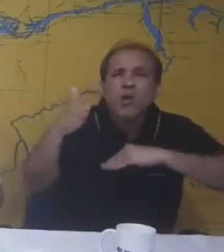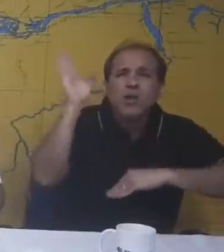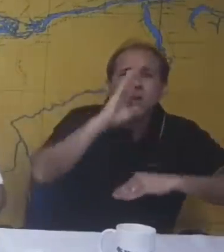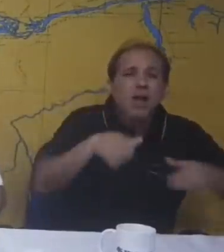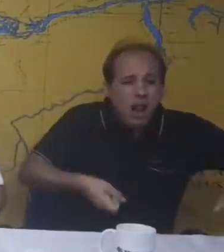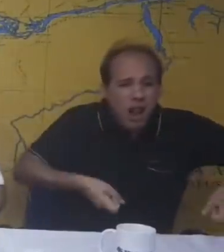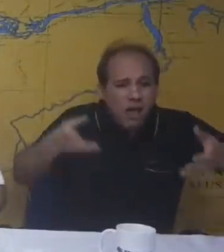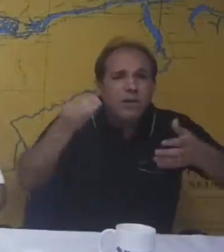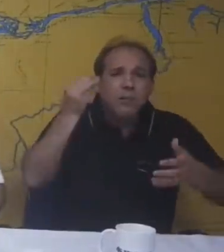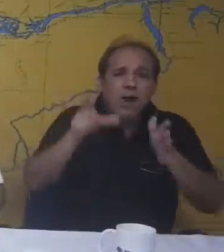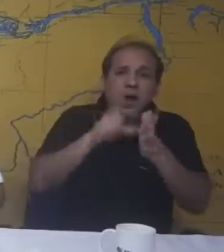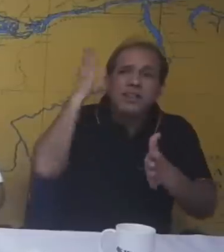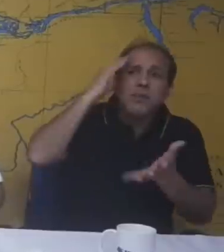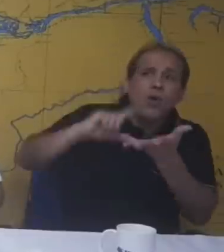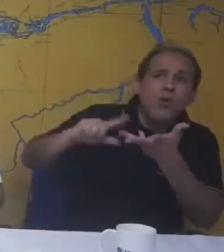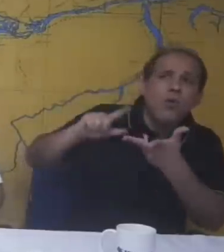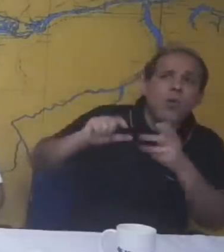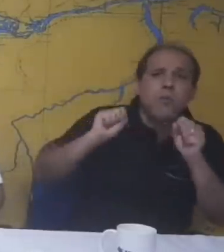ligado, ok?